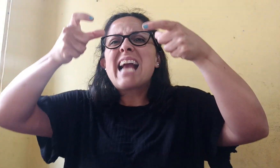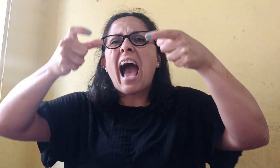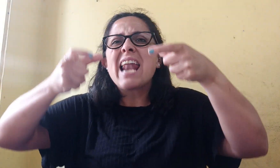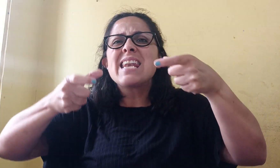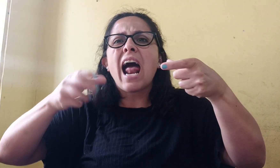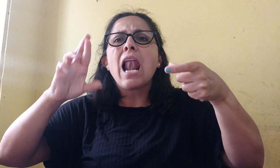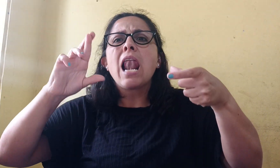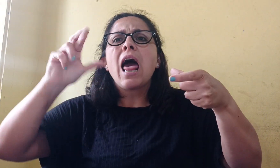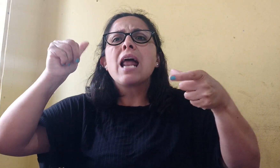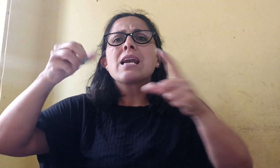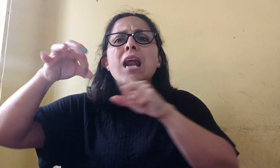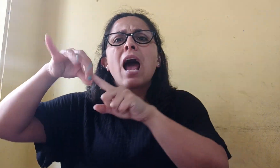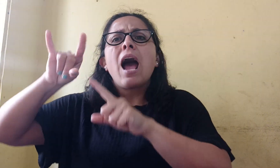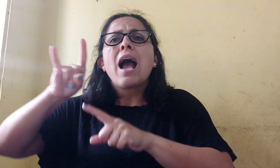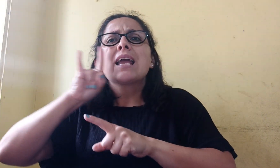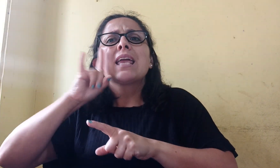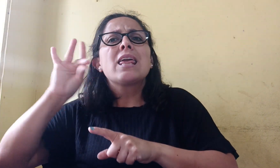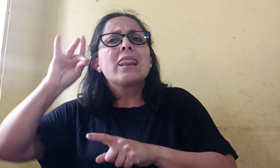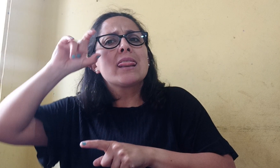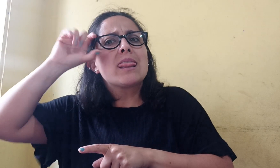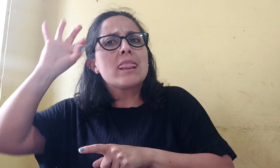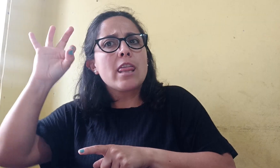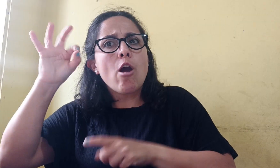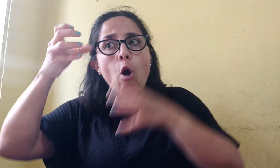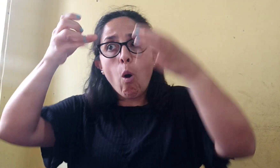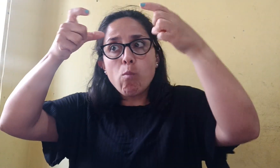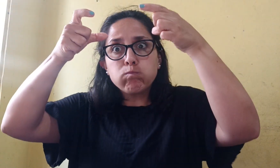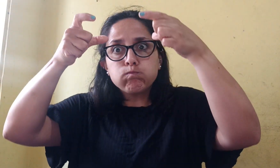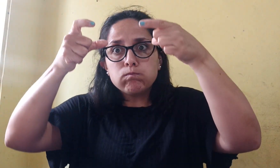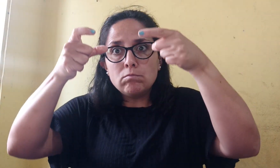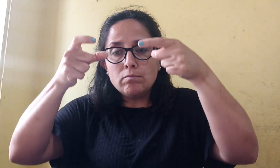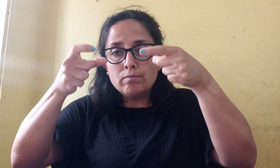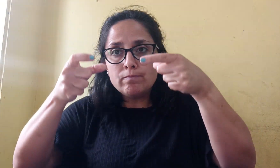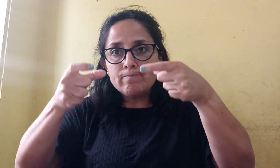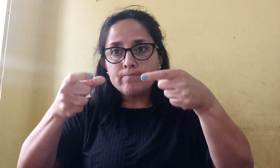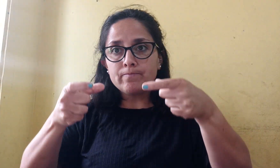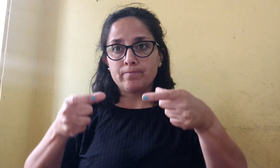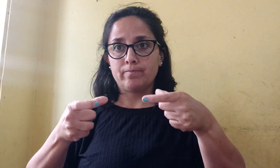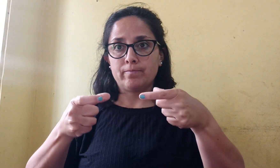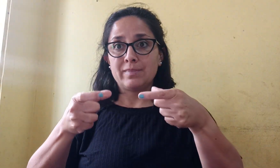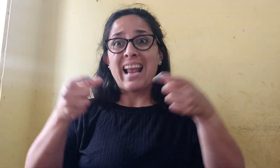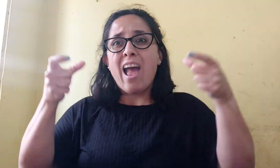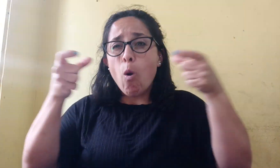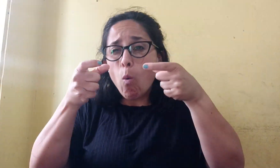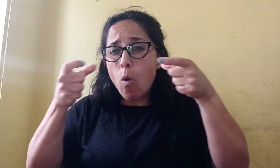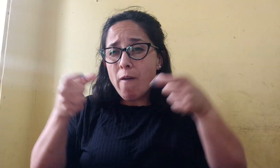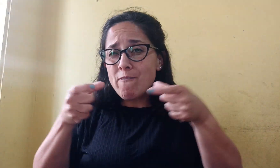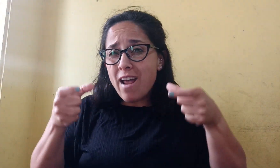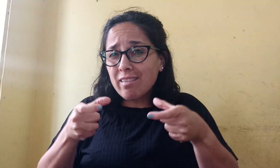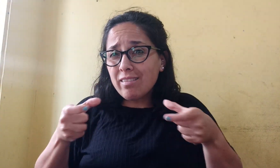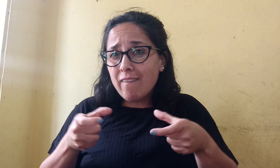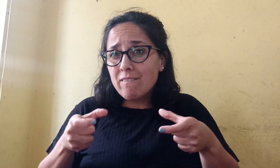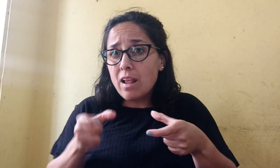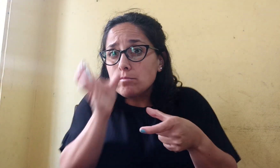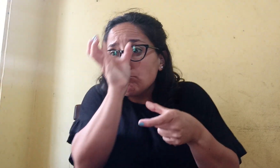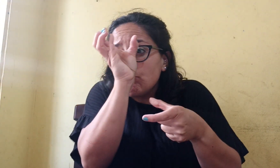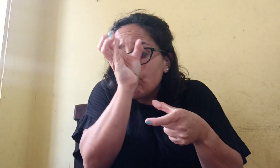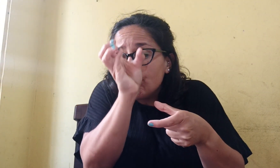que está formado por la hilera consecutiva de vértebras, ¿sí? Que forma un canal, y adentro